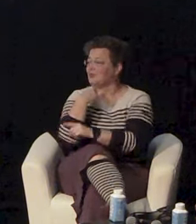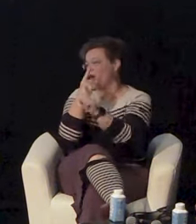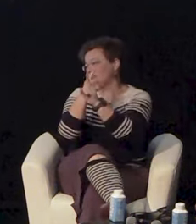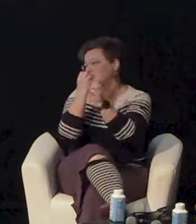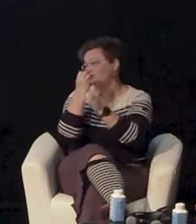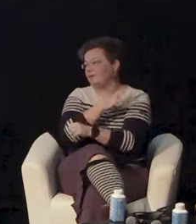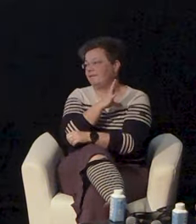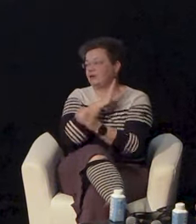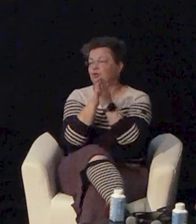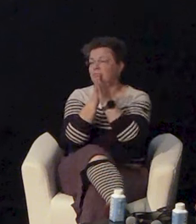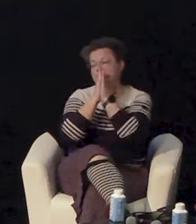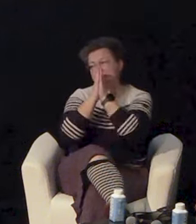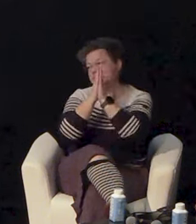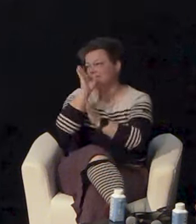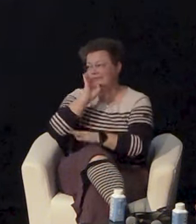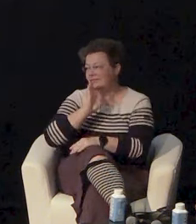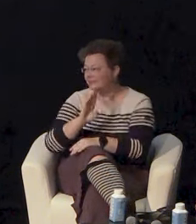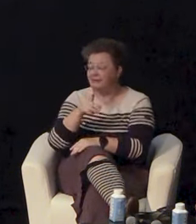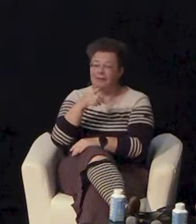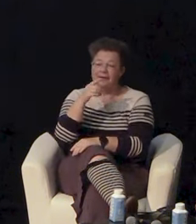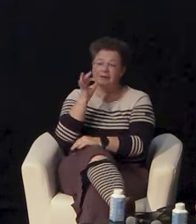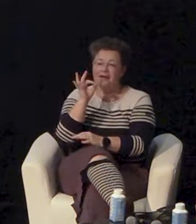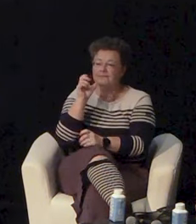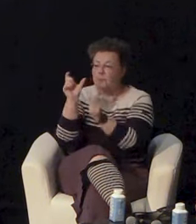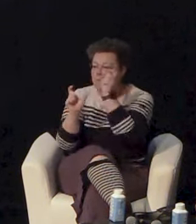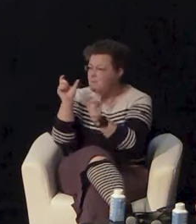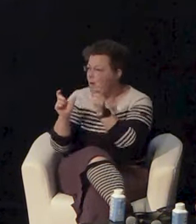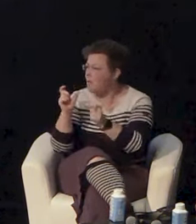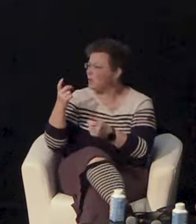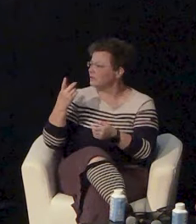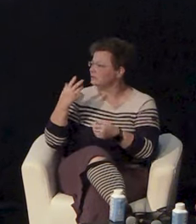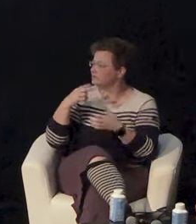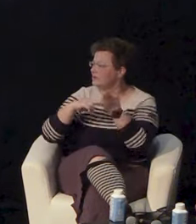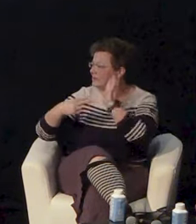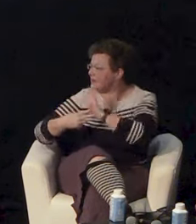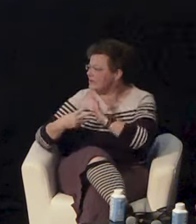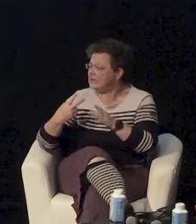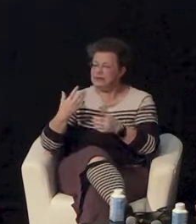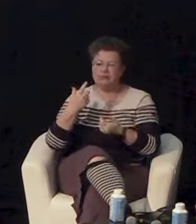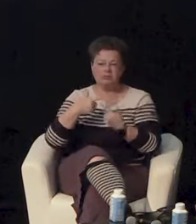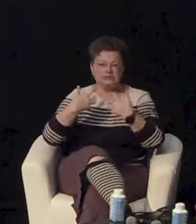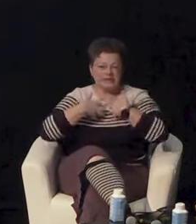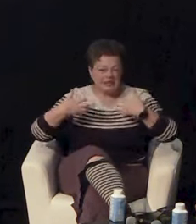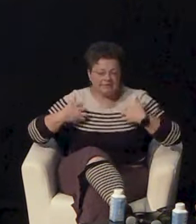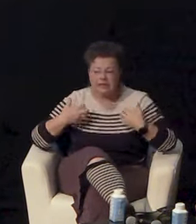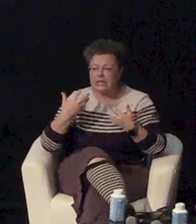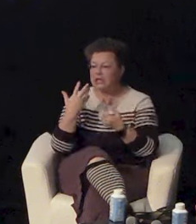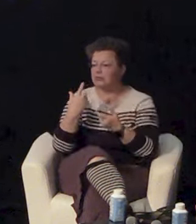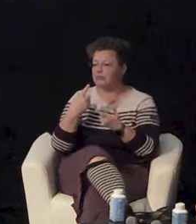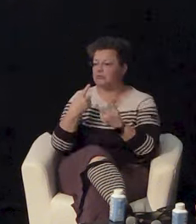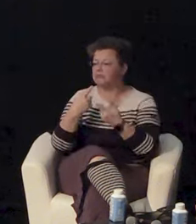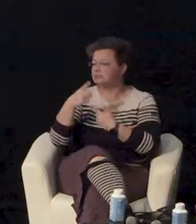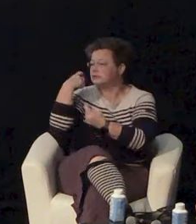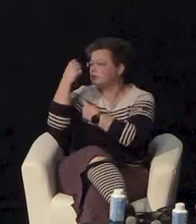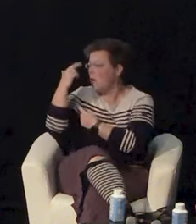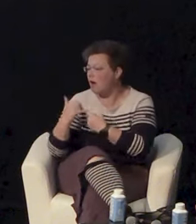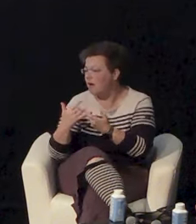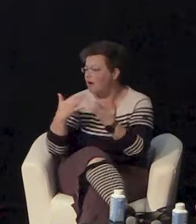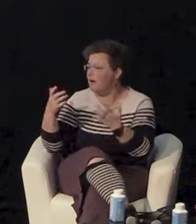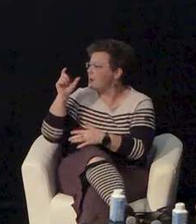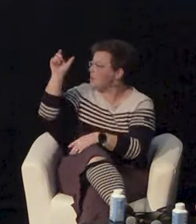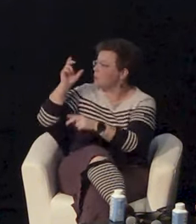Les TD, par exemple, quand on parle des TD, moi, souvent, j'allais voir les profs et je leur disais, s'il vous plaît, les mots techniques, les mots importants, le